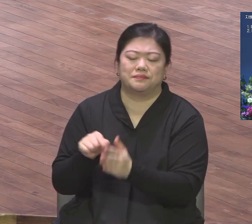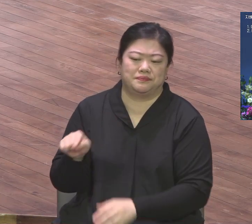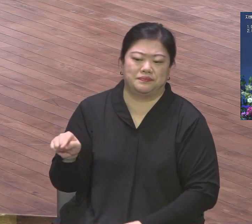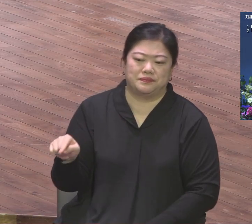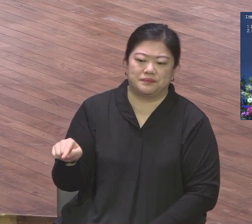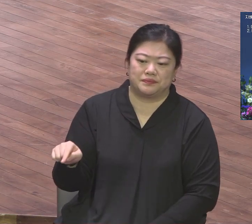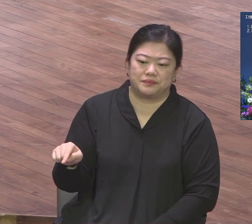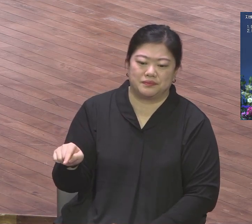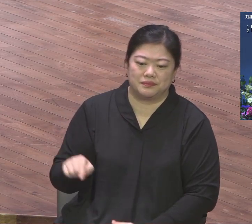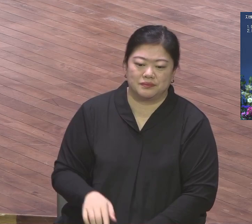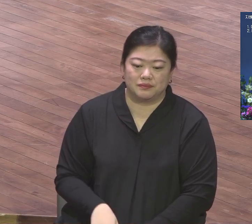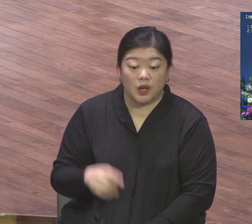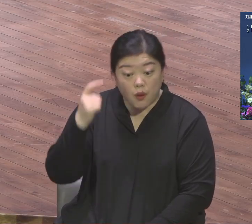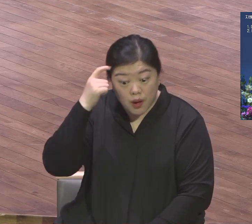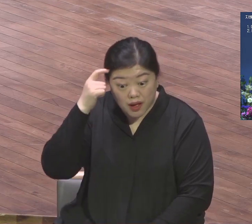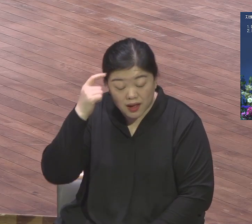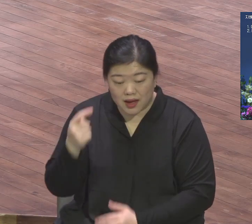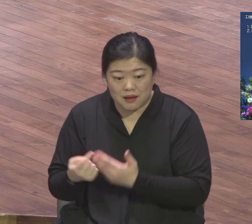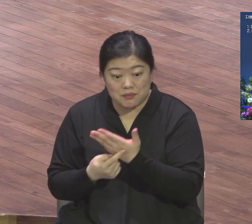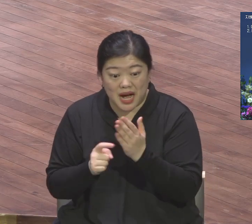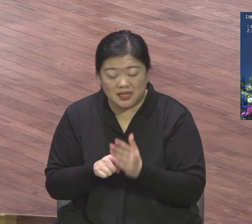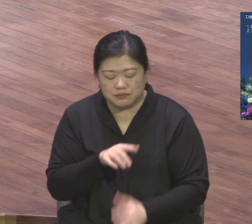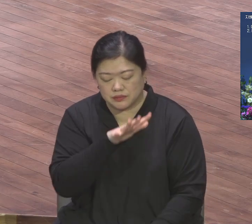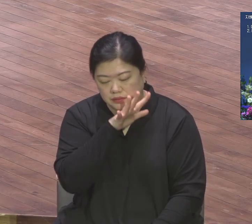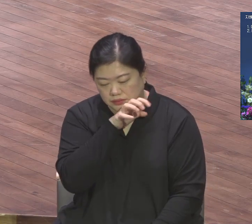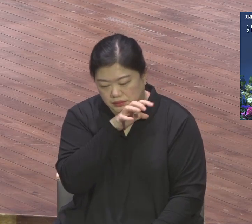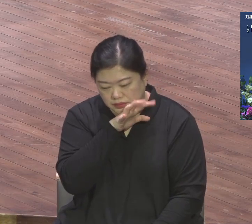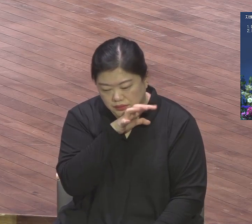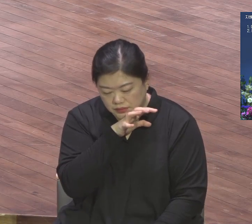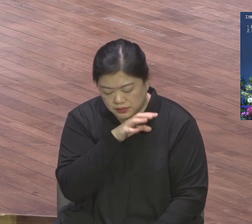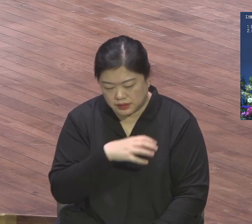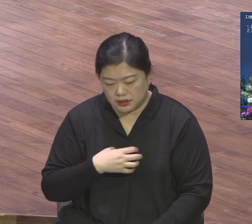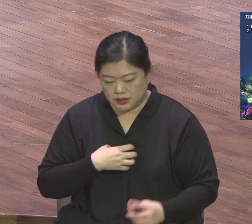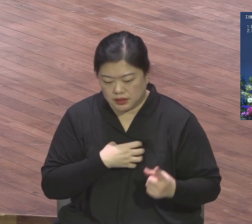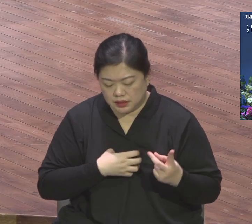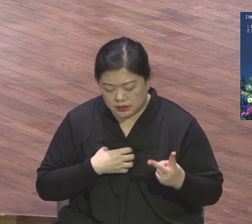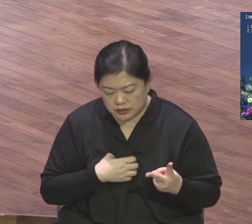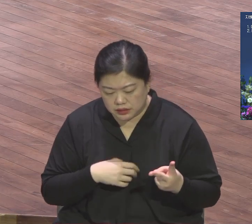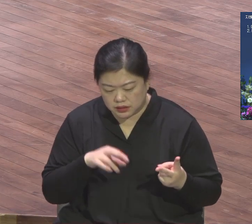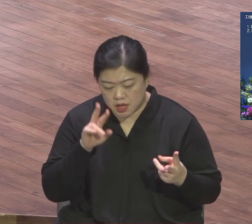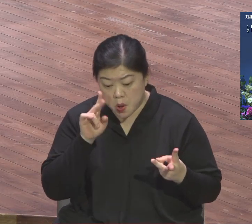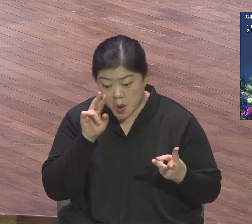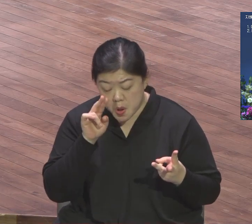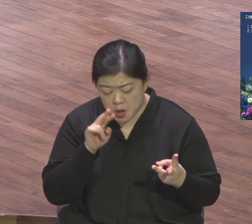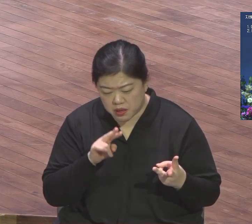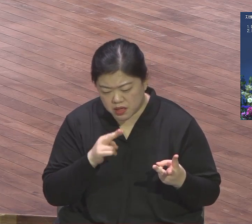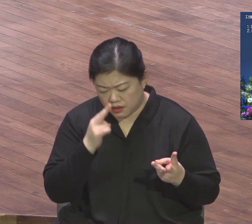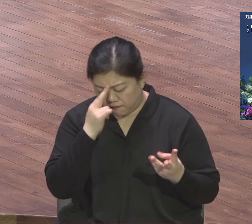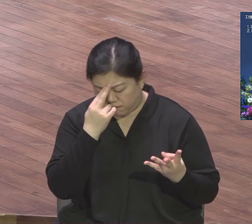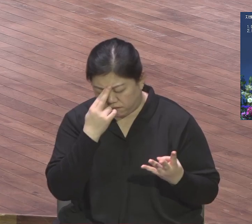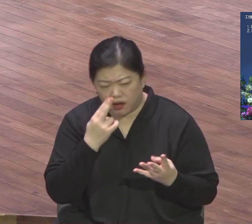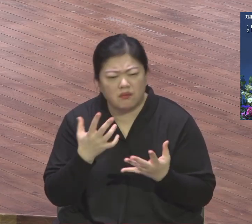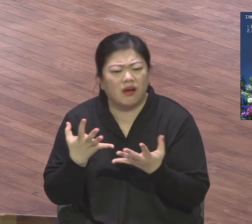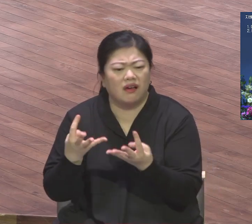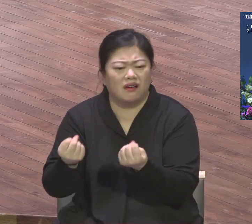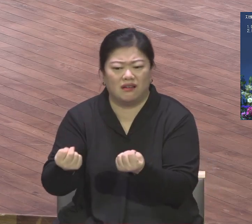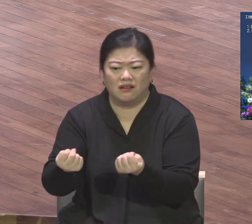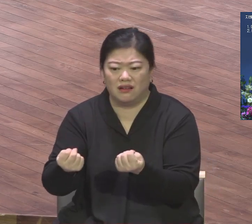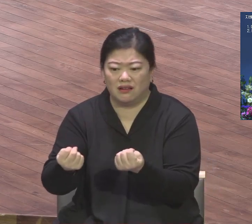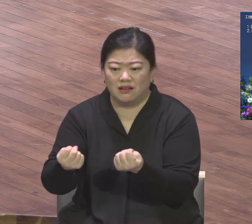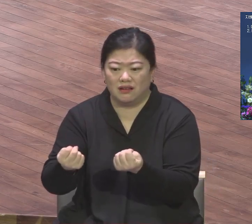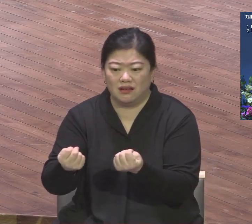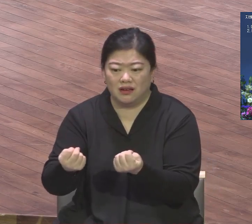가장 부패한 거 마음이다. 창세기 3장 사건이 일어나가지고 인간의 마음이 완전 타락했어. 그런데